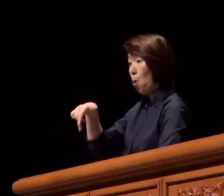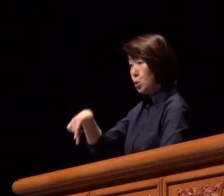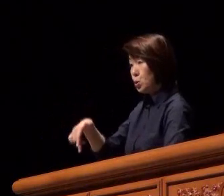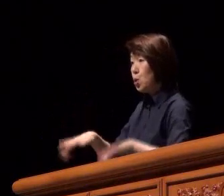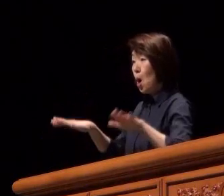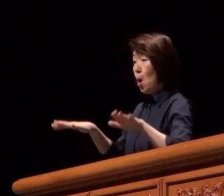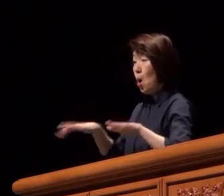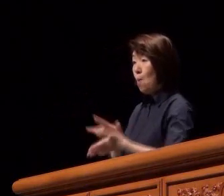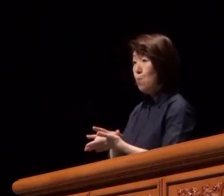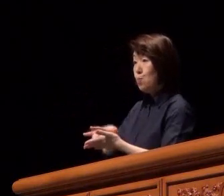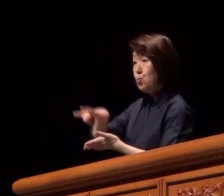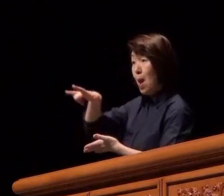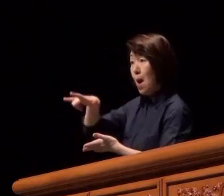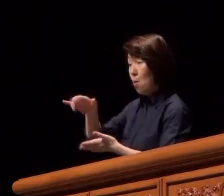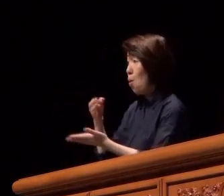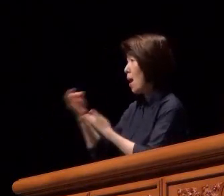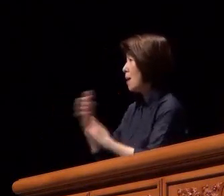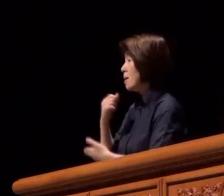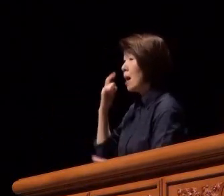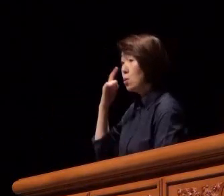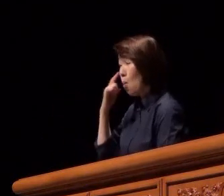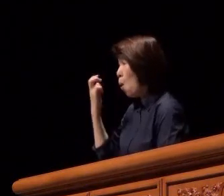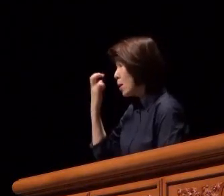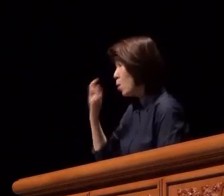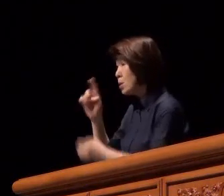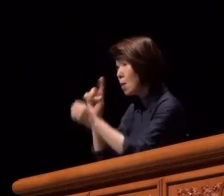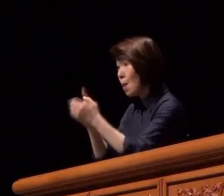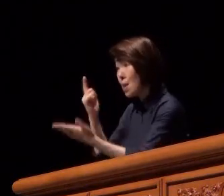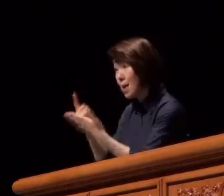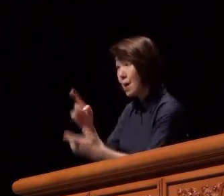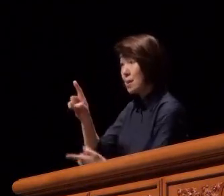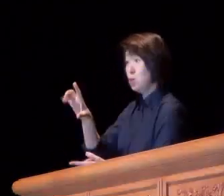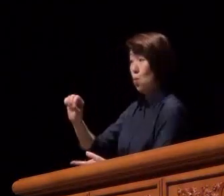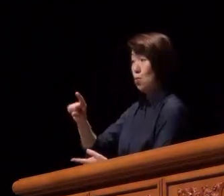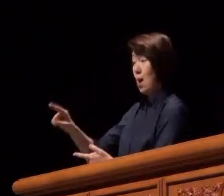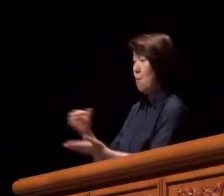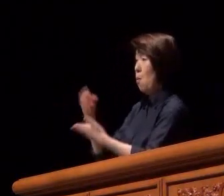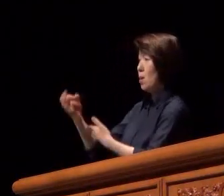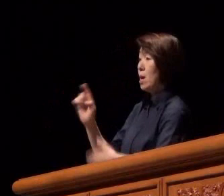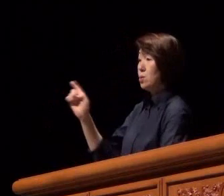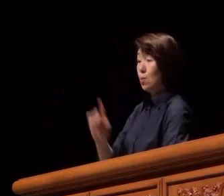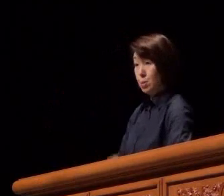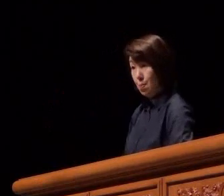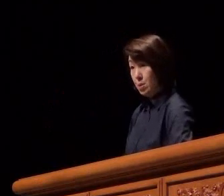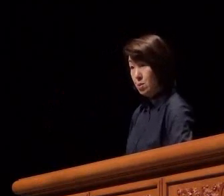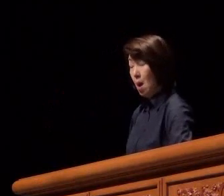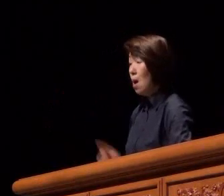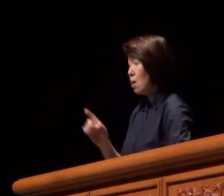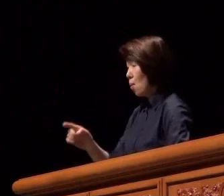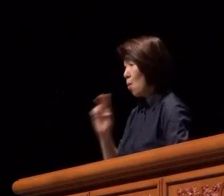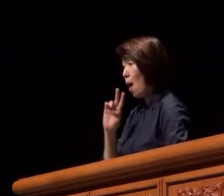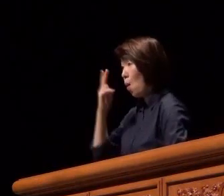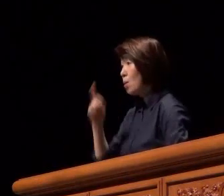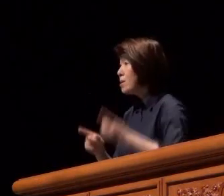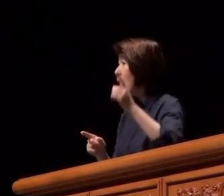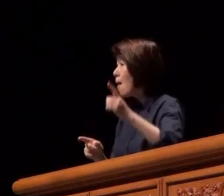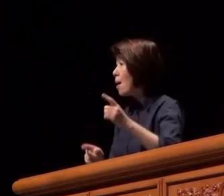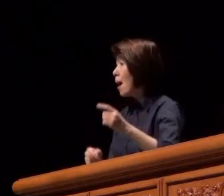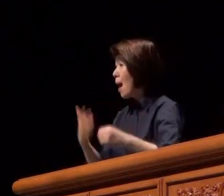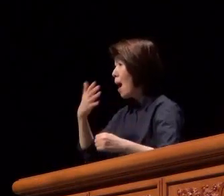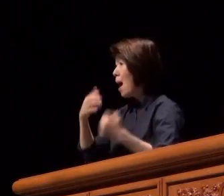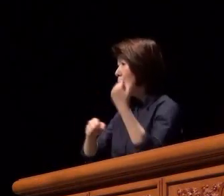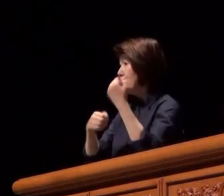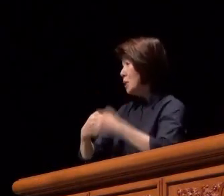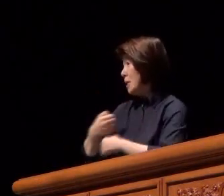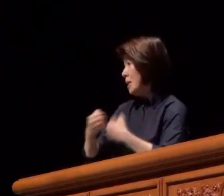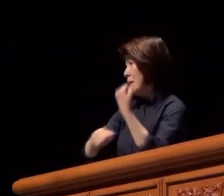ね。それでそれの調査のために1億円計上されて、あの沖縄からね基地がなくなること